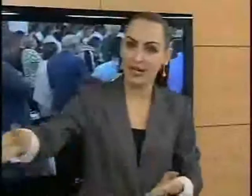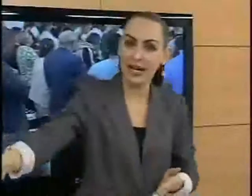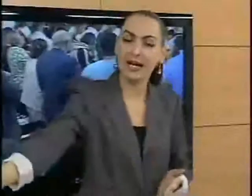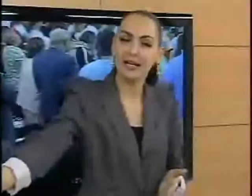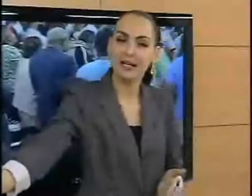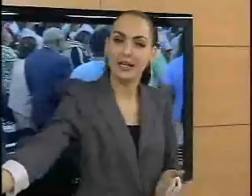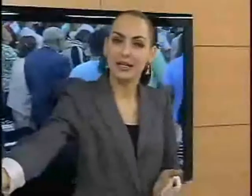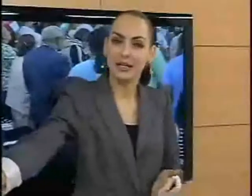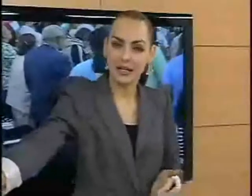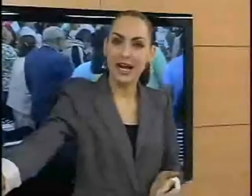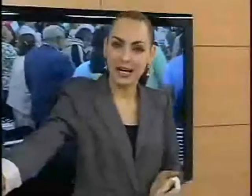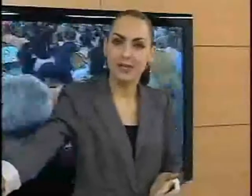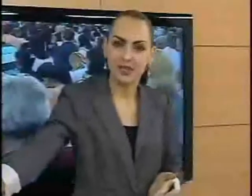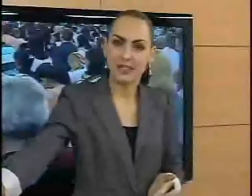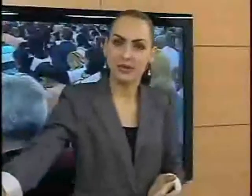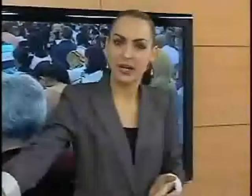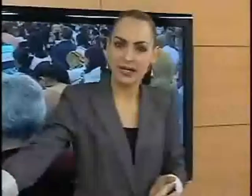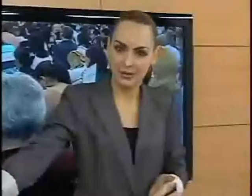lá, acaba fazendo errado.